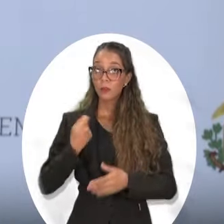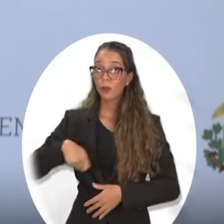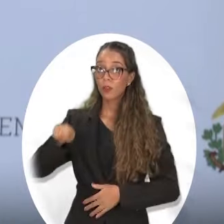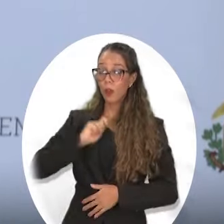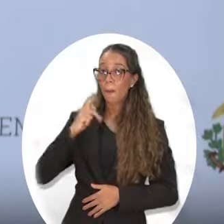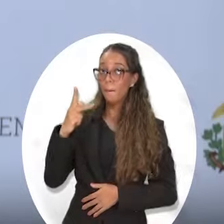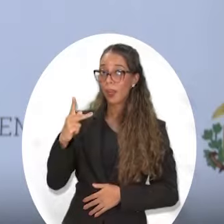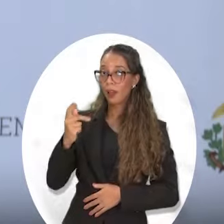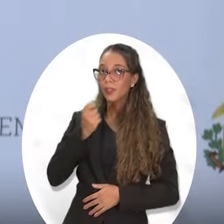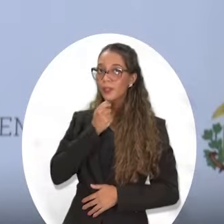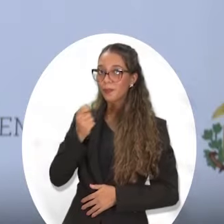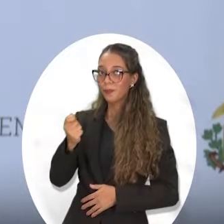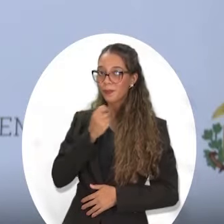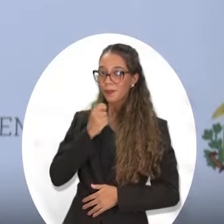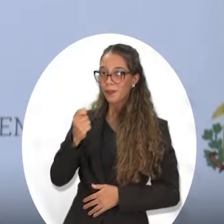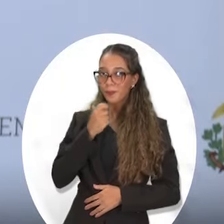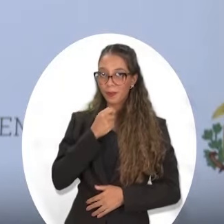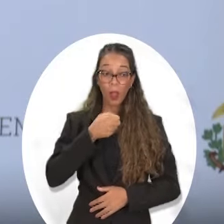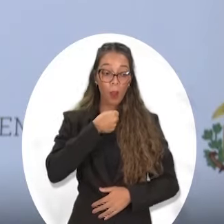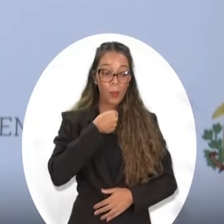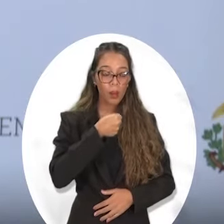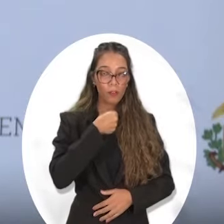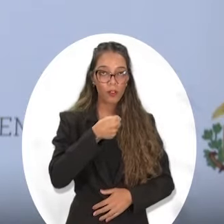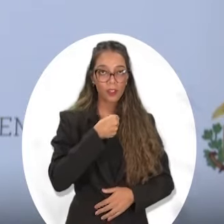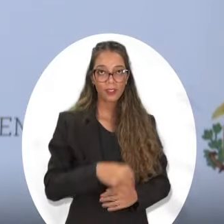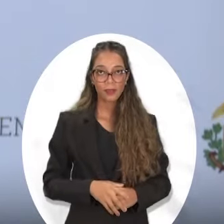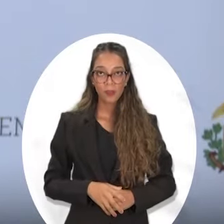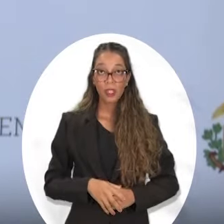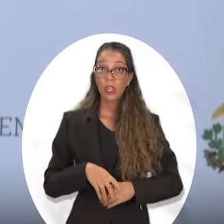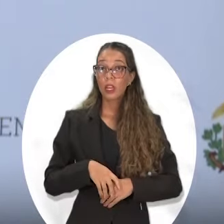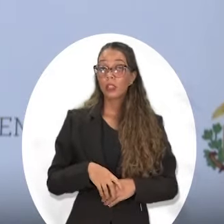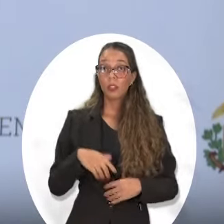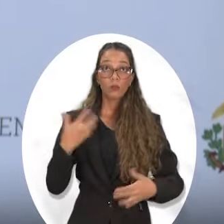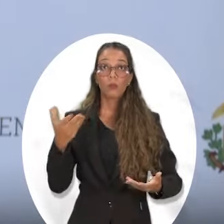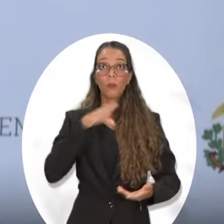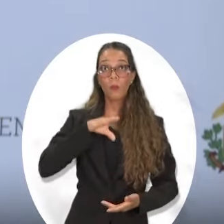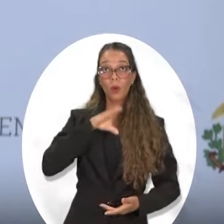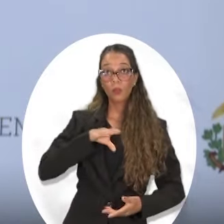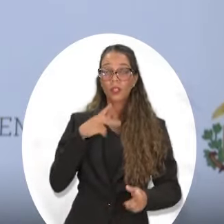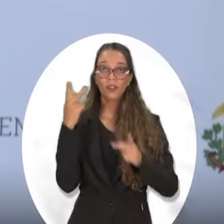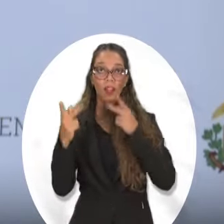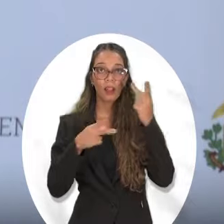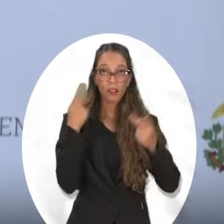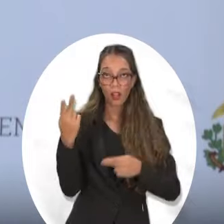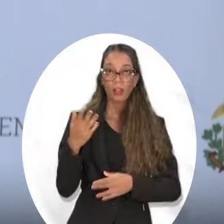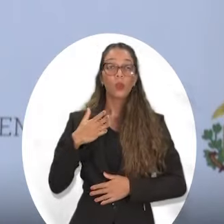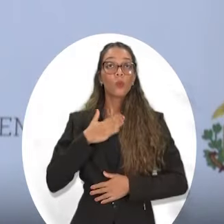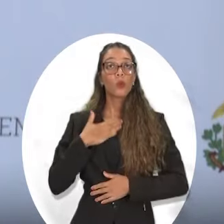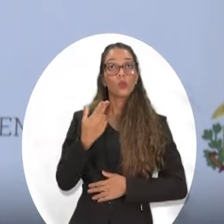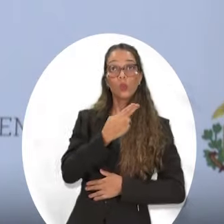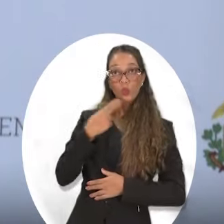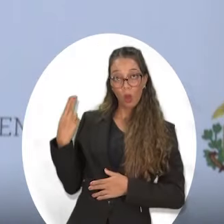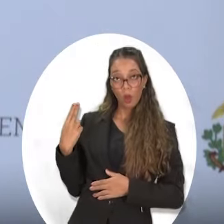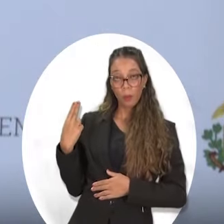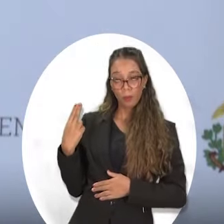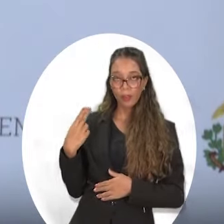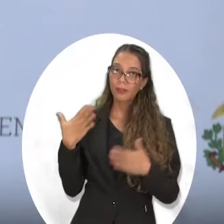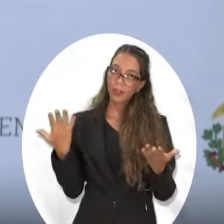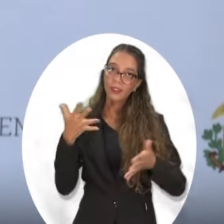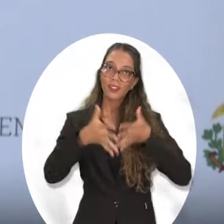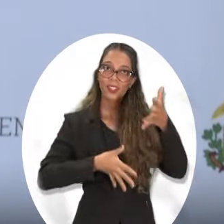movimento aqui, representando o microfone. Se na linguagem falada a principal maneira da gente se apresentar é pelo nome,